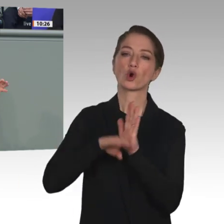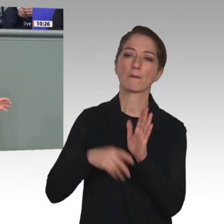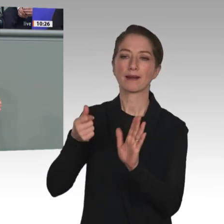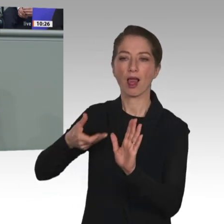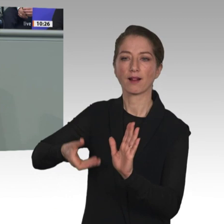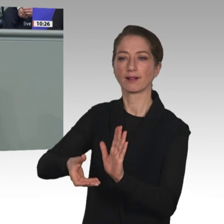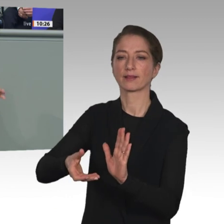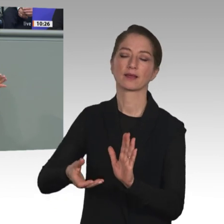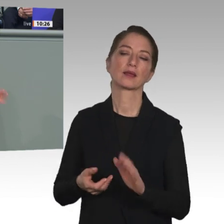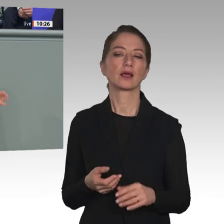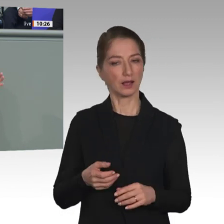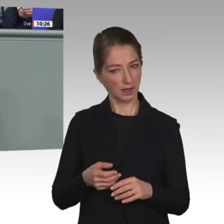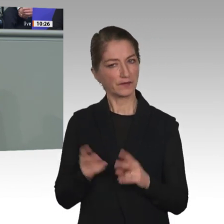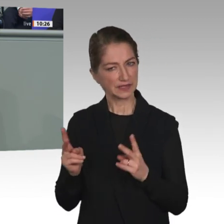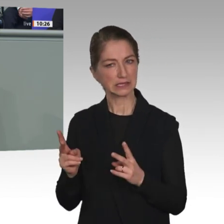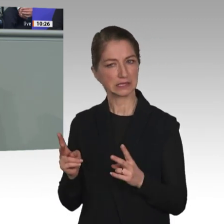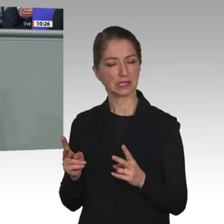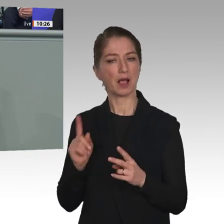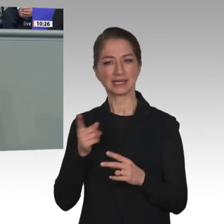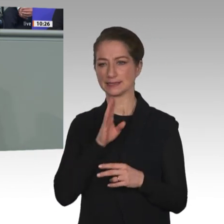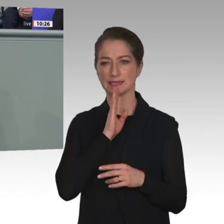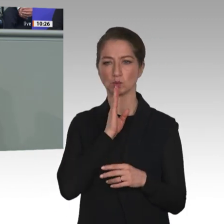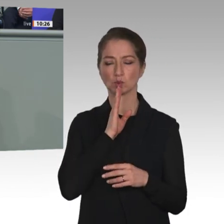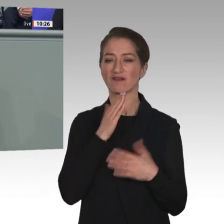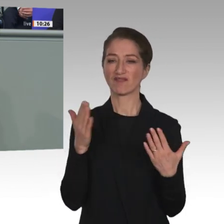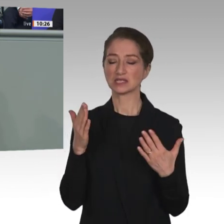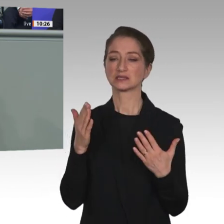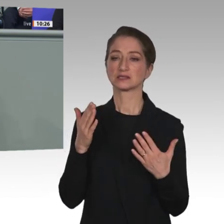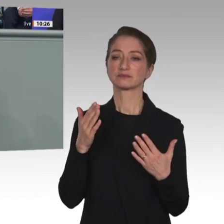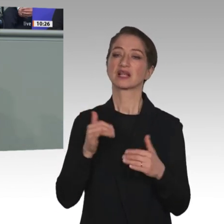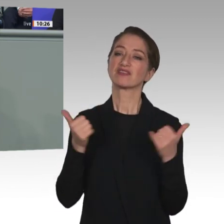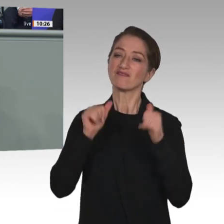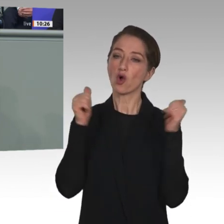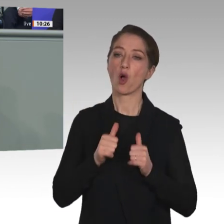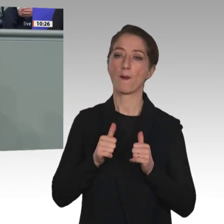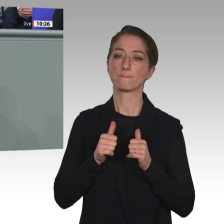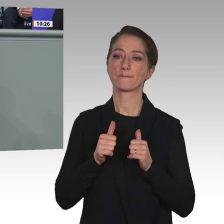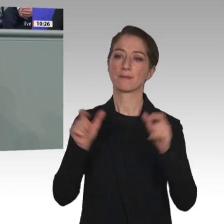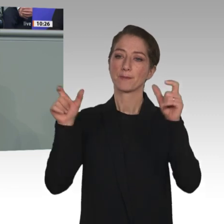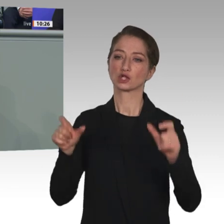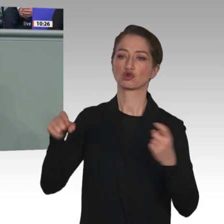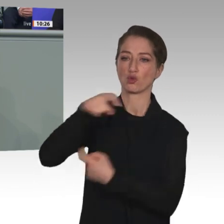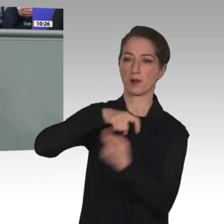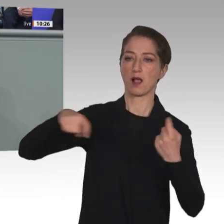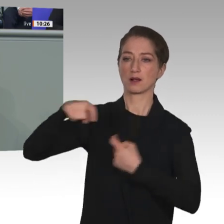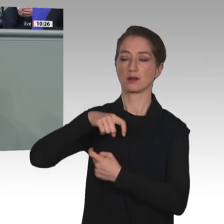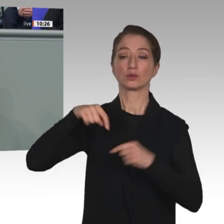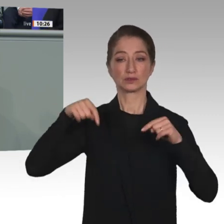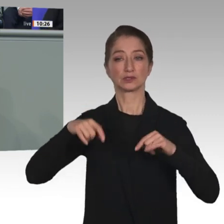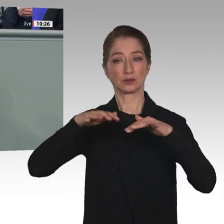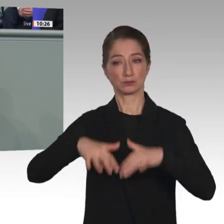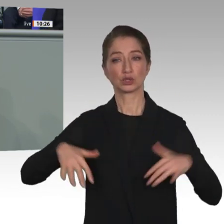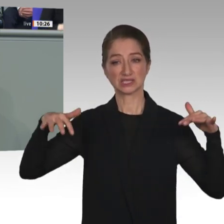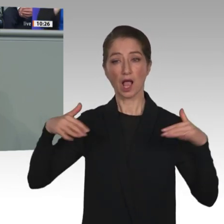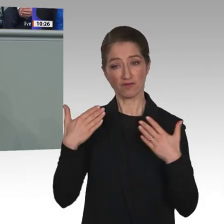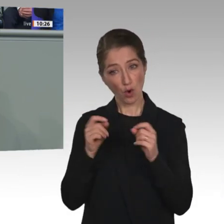das sind auch die Worte, das ist auch die Art des Umgangs. Und man kann es nicht oft genug sagen, dafür ist der Deutsche Bundestag auch ein